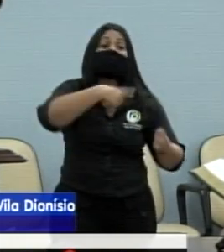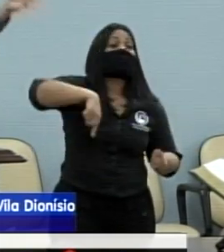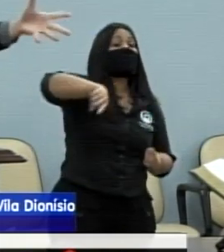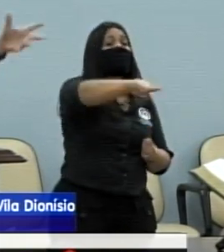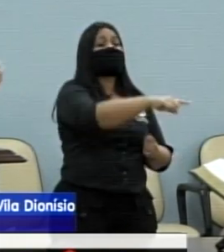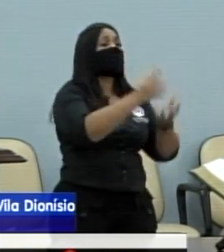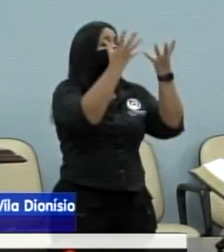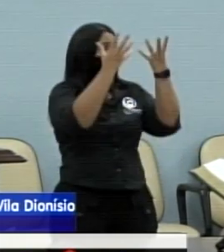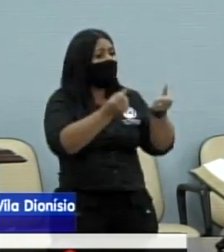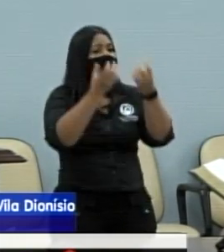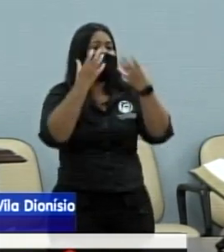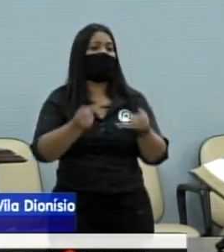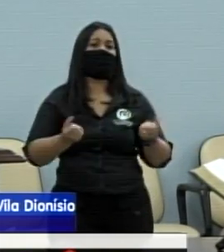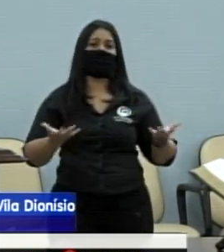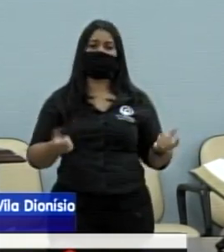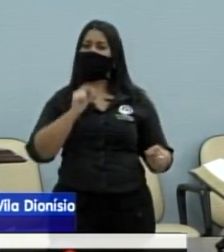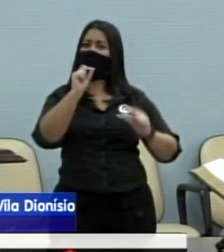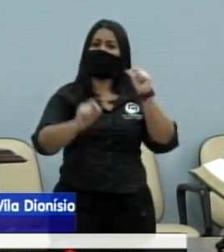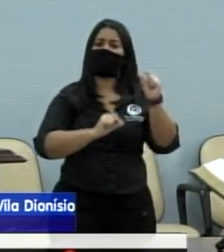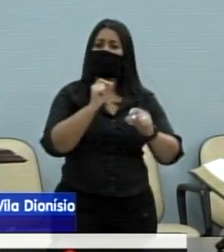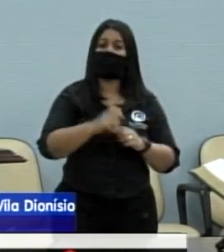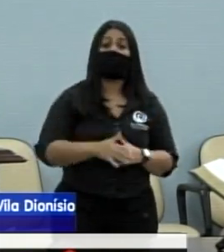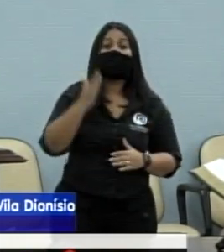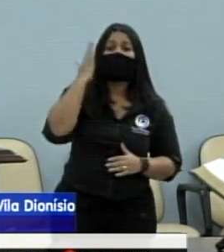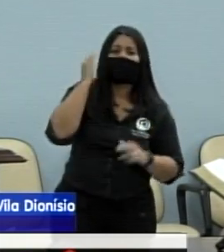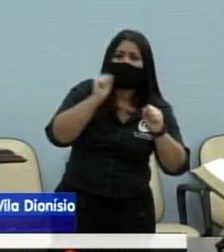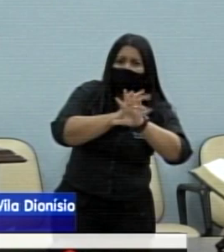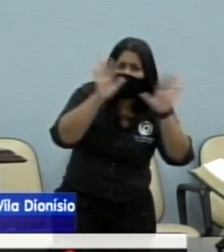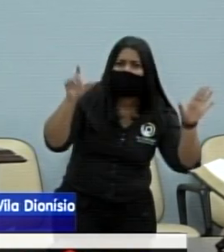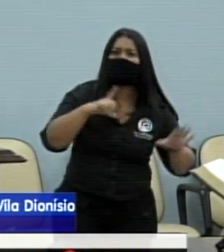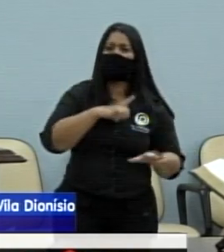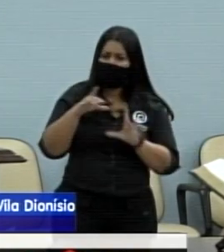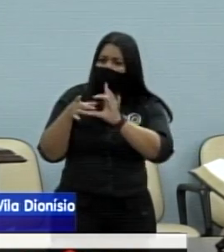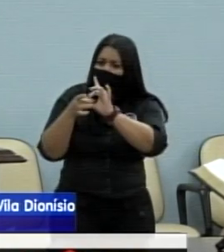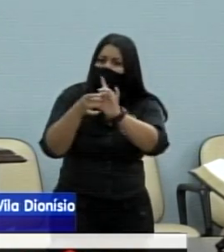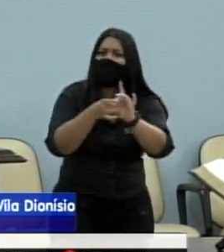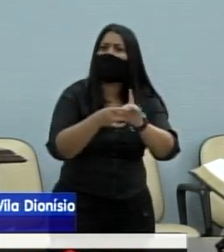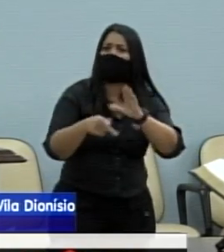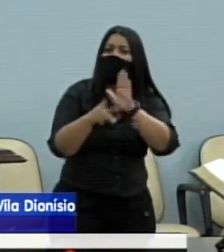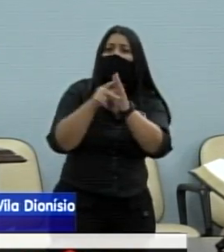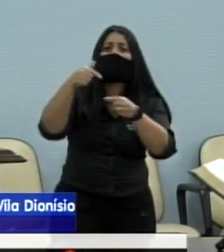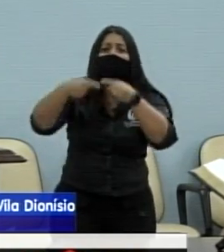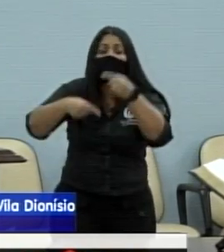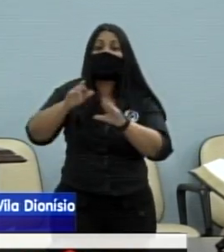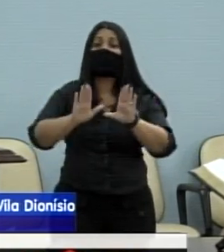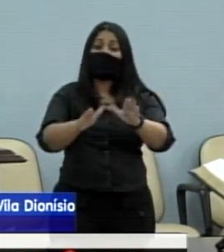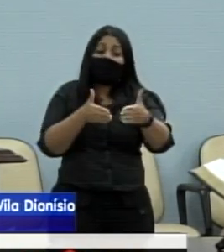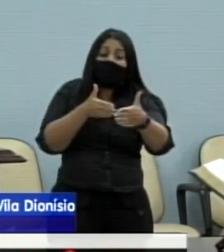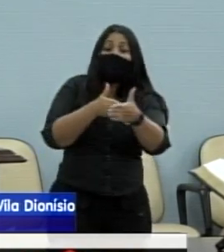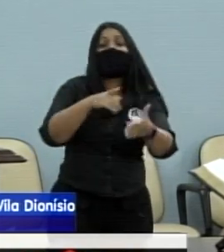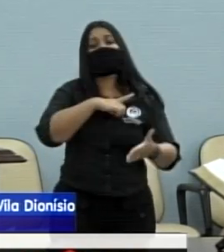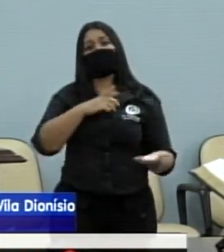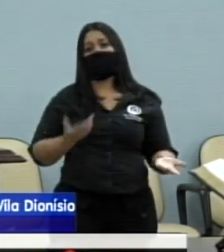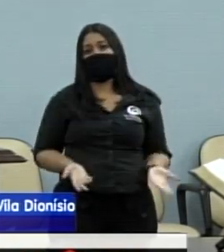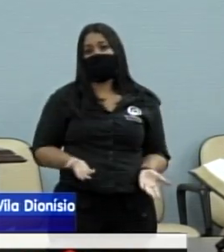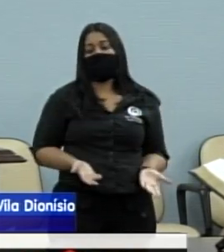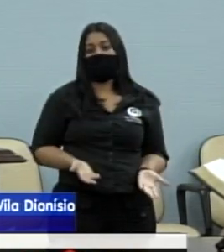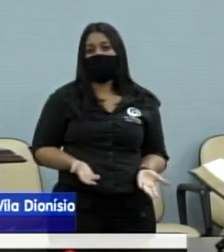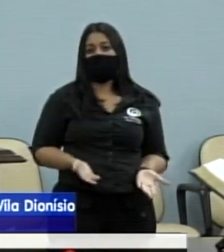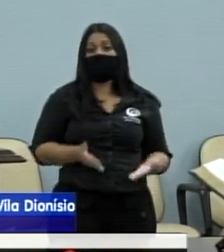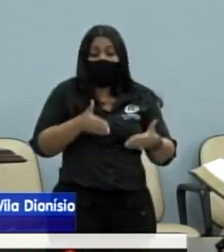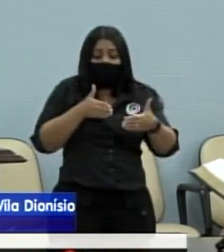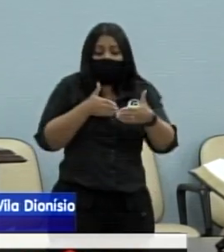serem coniventes com isso? Eu entendo que vocês têm alianças políticas, mas existe um limite.